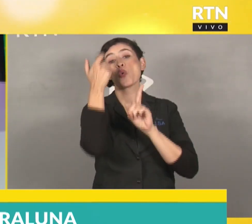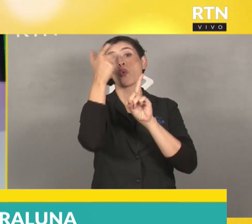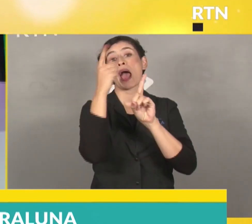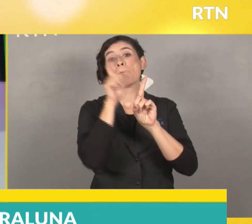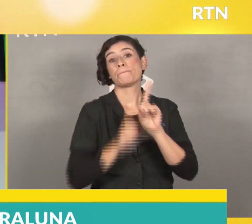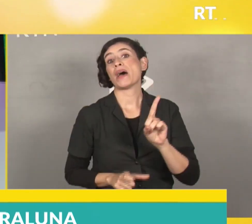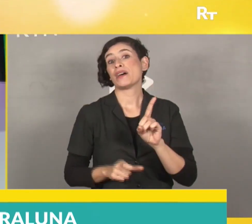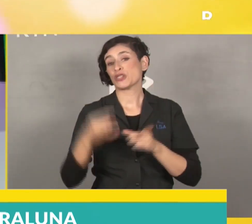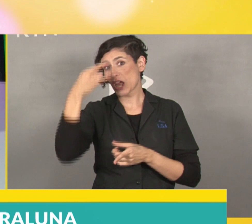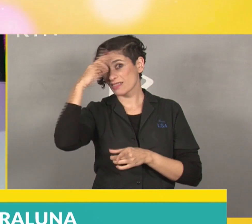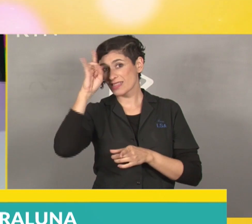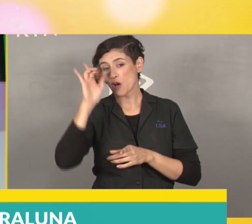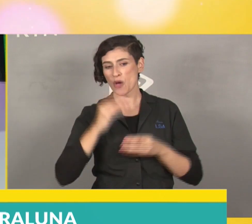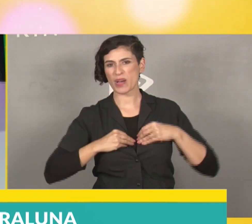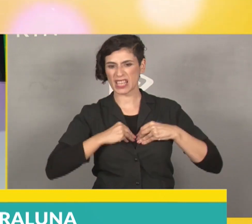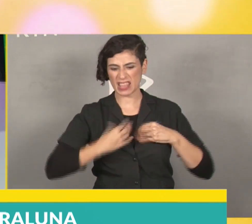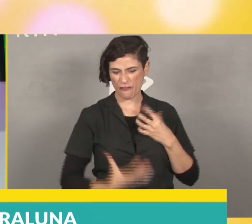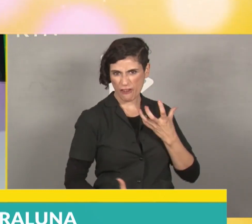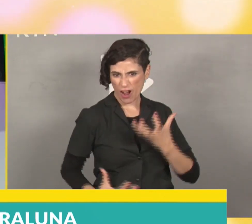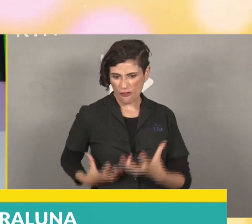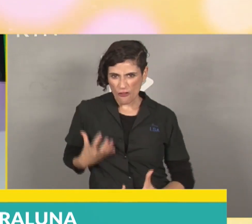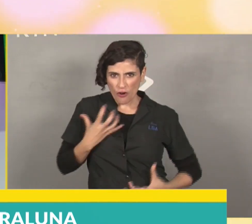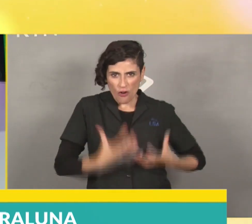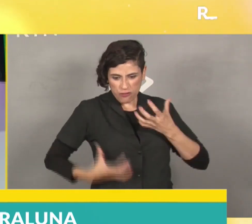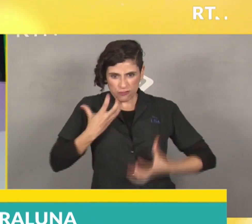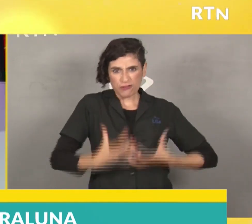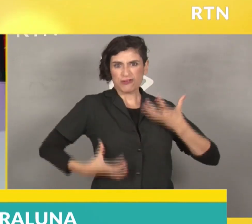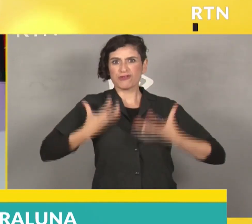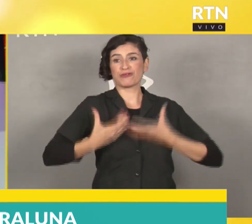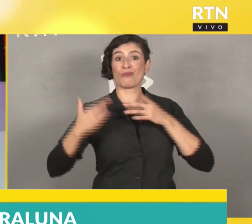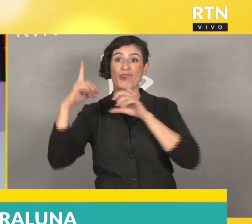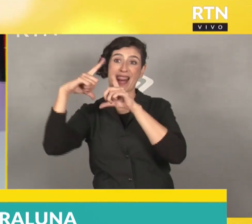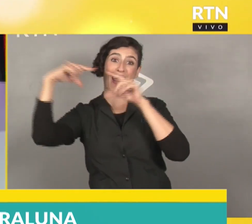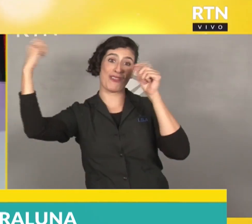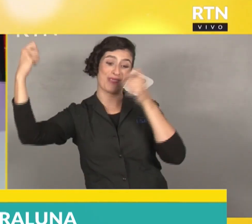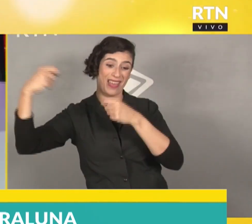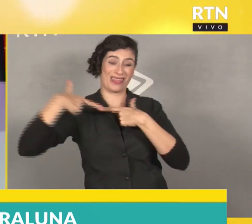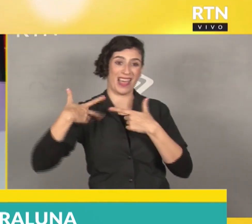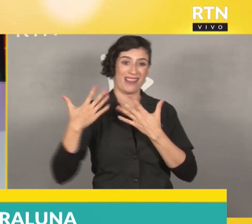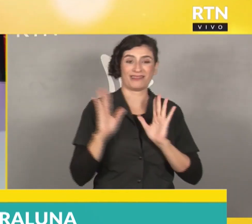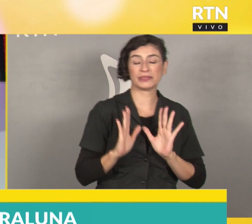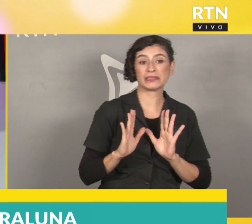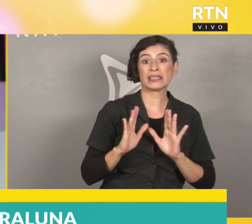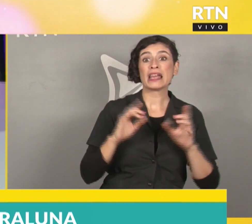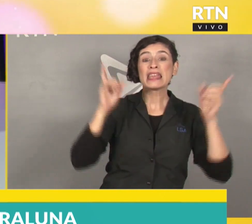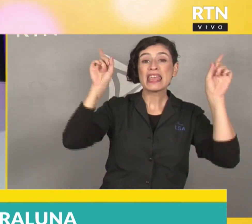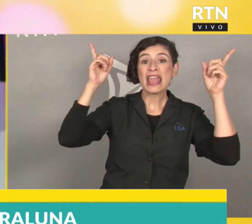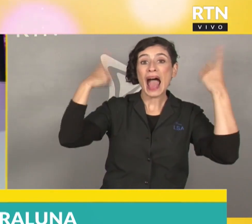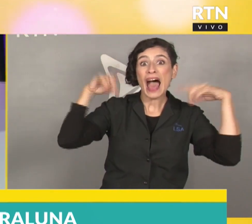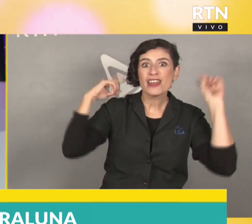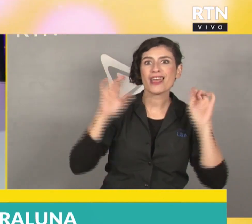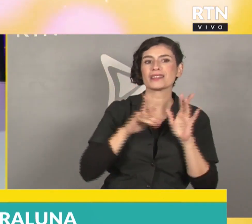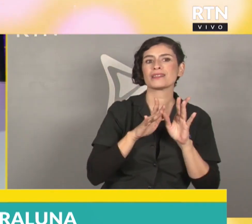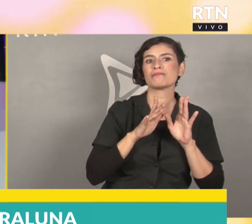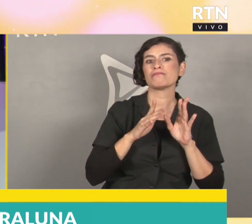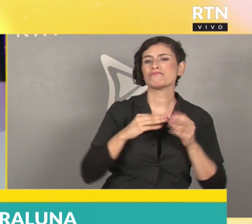muchísimo más el fuego interior por esta energía que está dando la luna, Y una persona que es de Aries, irónicamente, va a sentir más